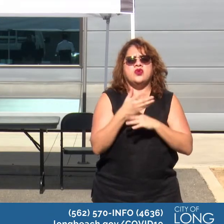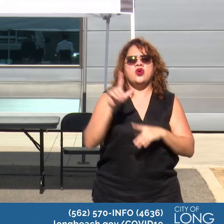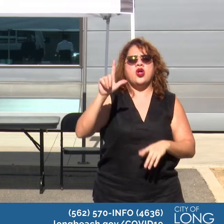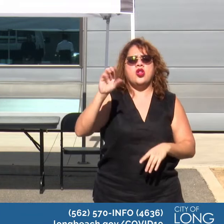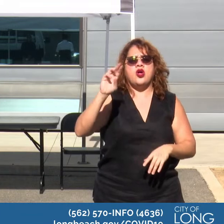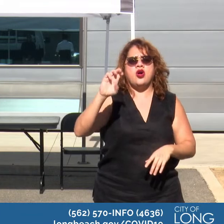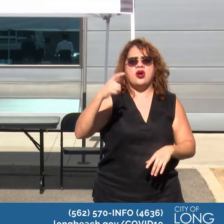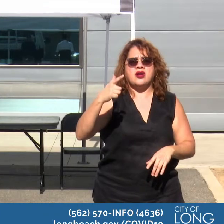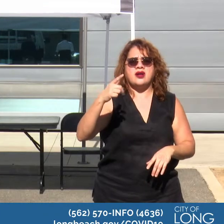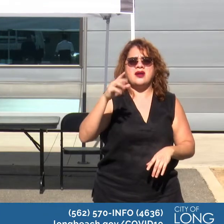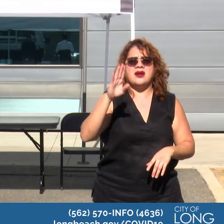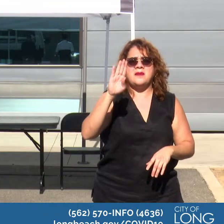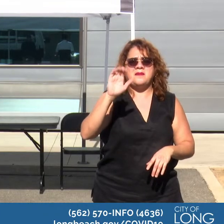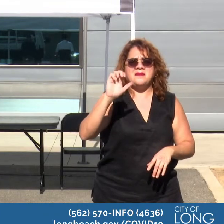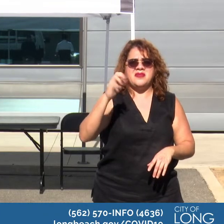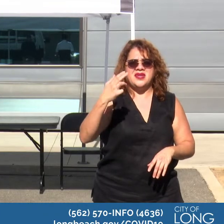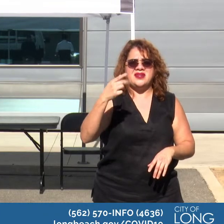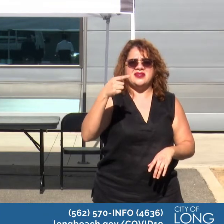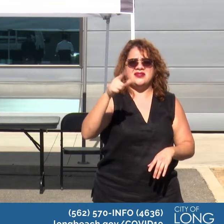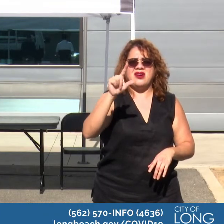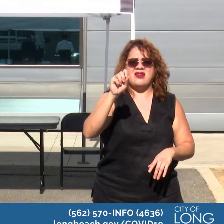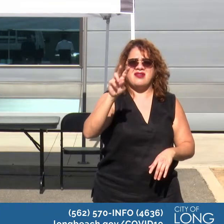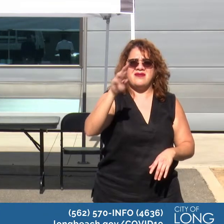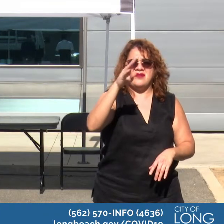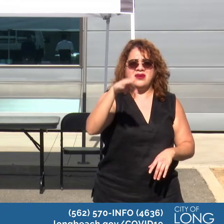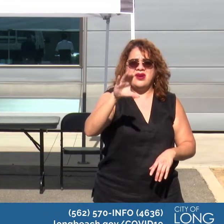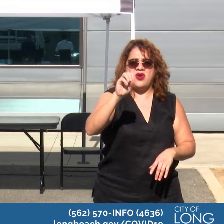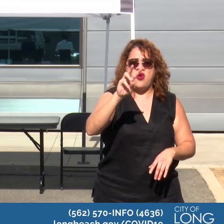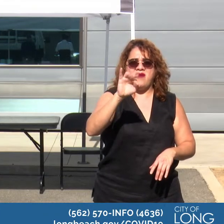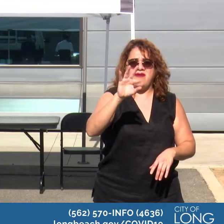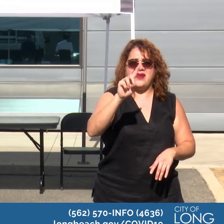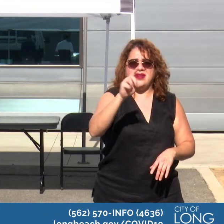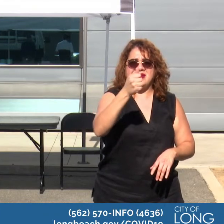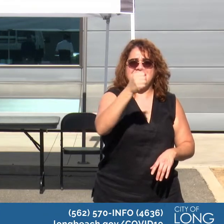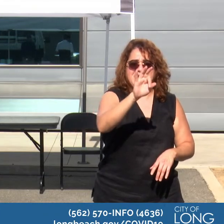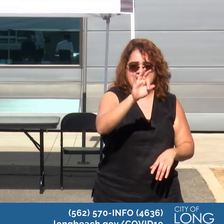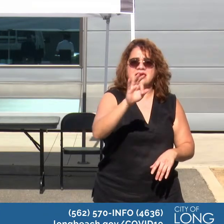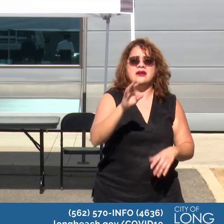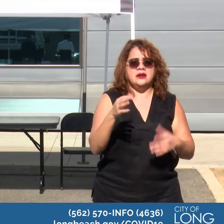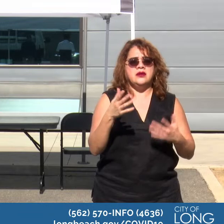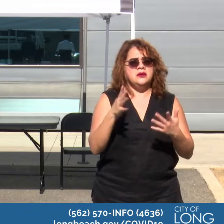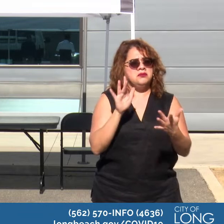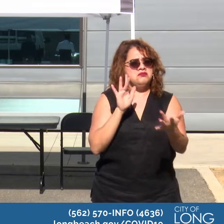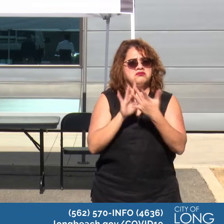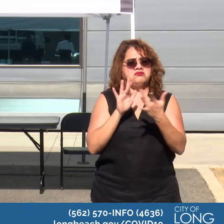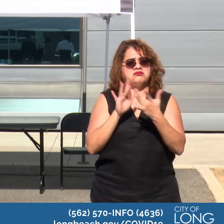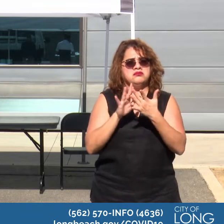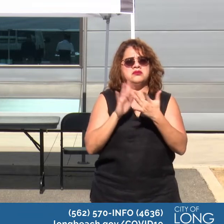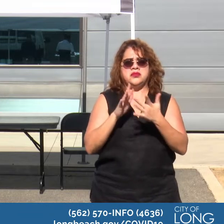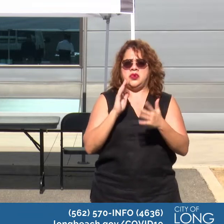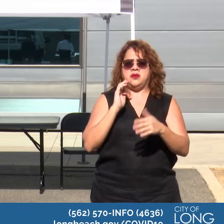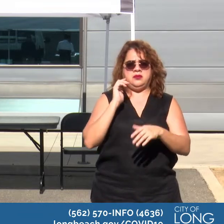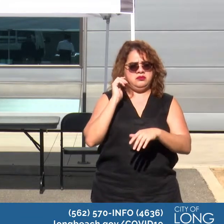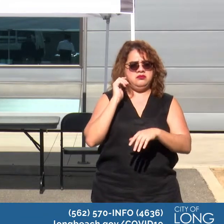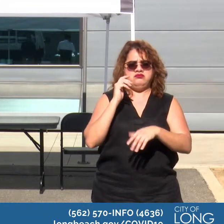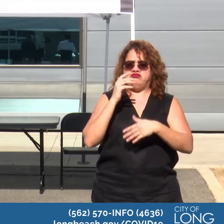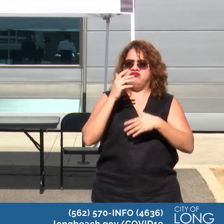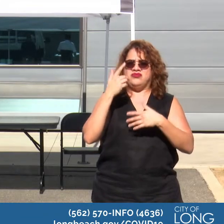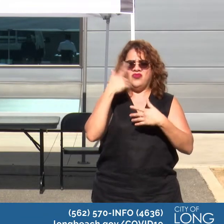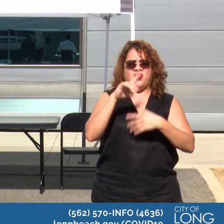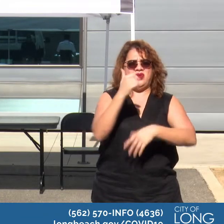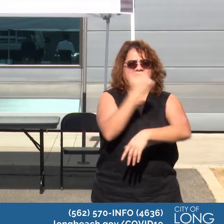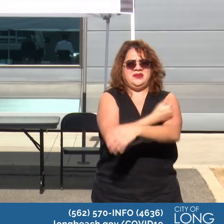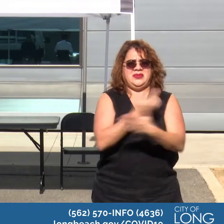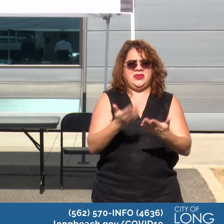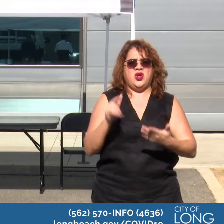algo muy está haciendo muy bien acá en la comunidad de Long Beach. And before I turn this over to Kelly, I want to also just say